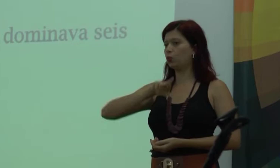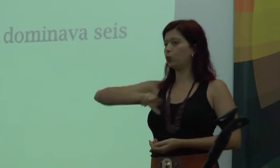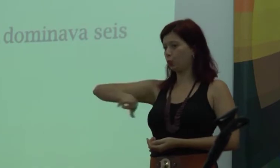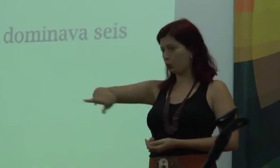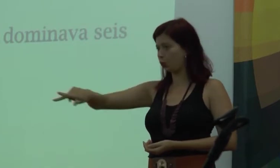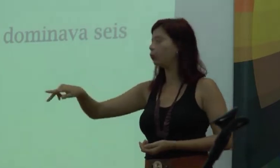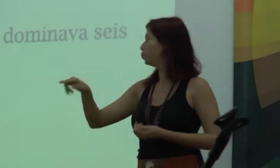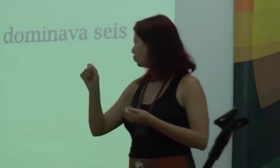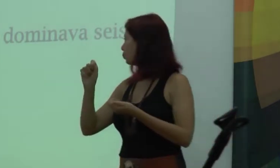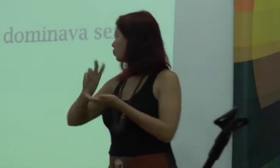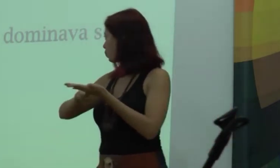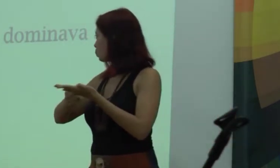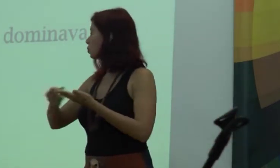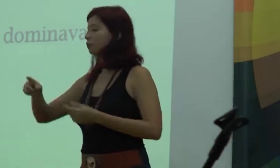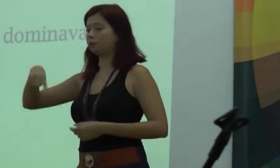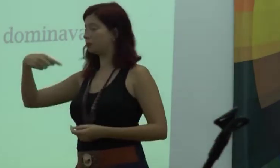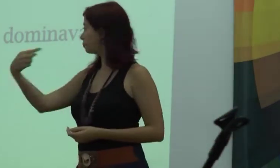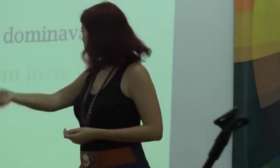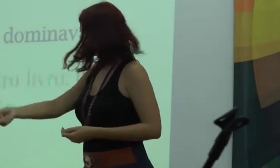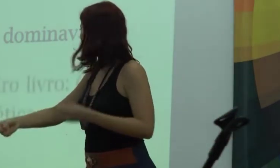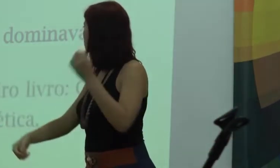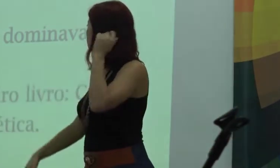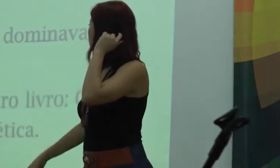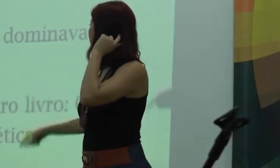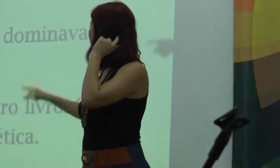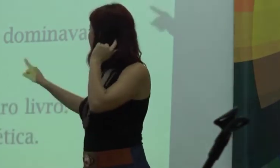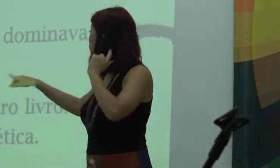dominava 6 línguas diferentes.